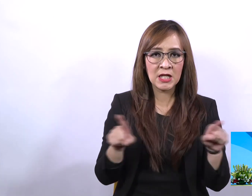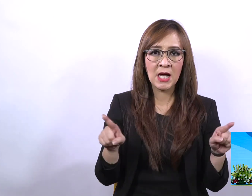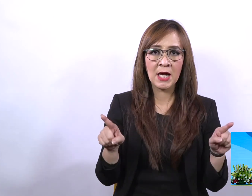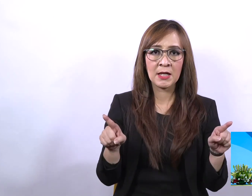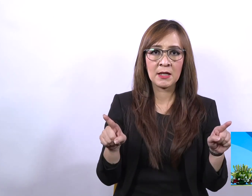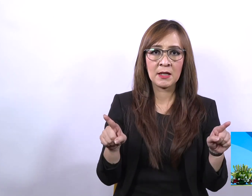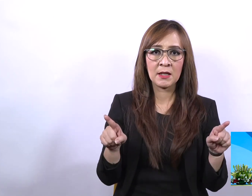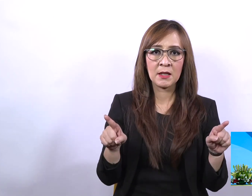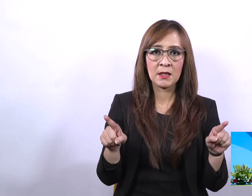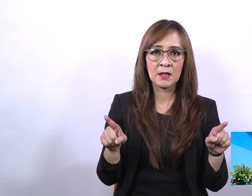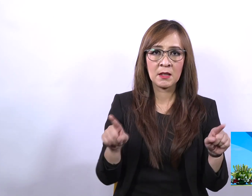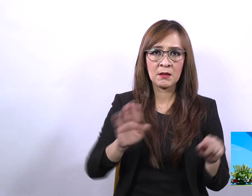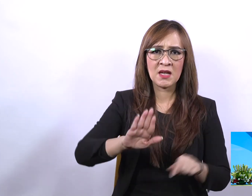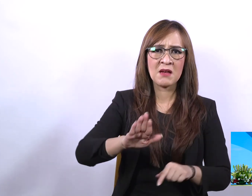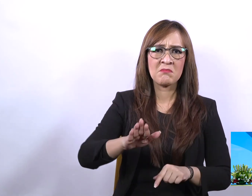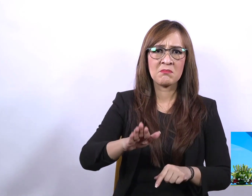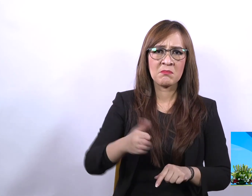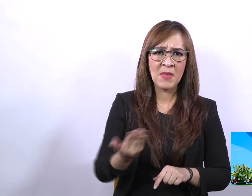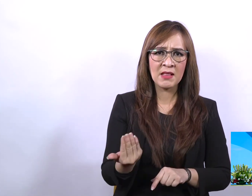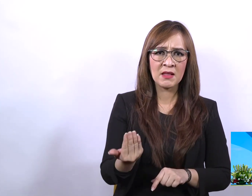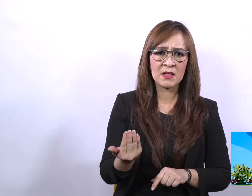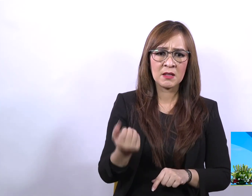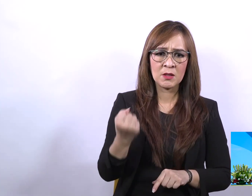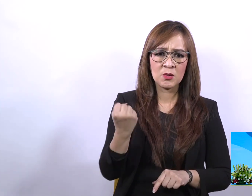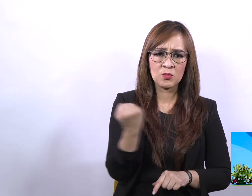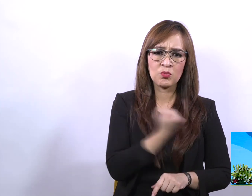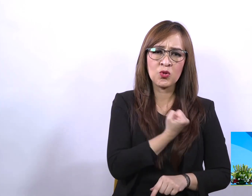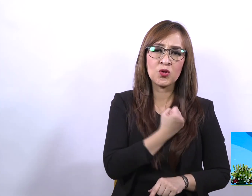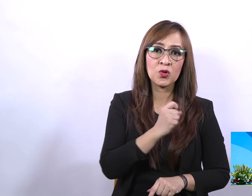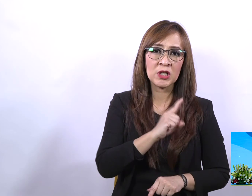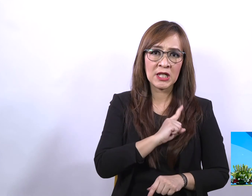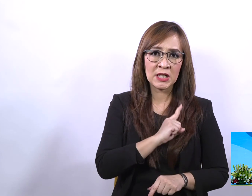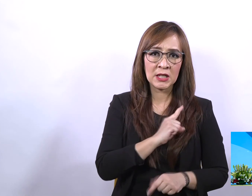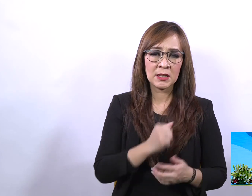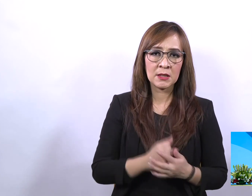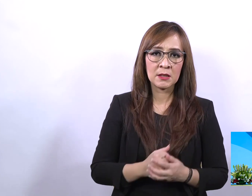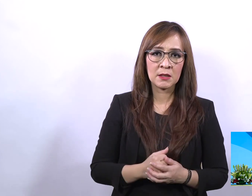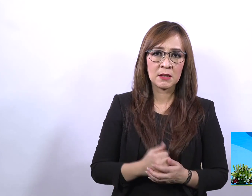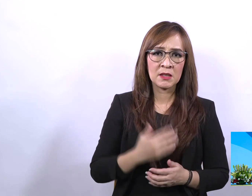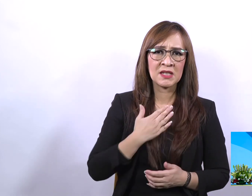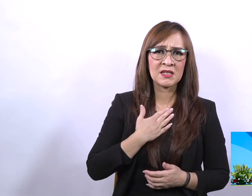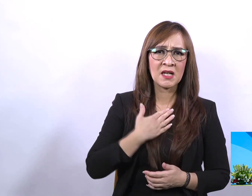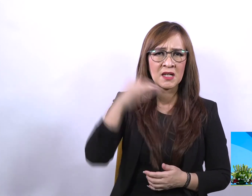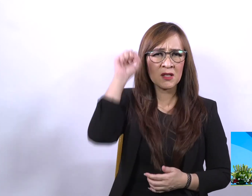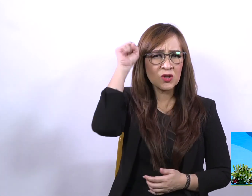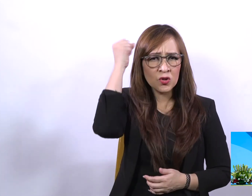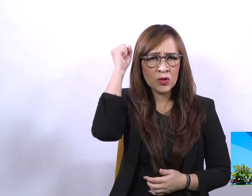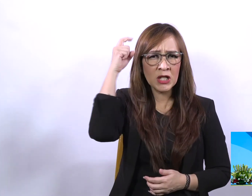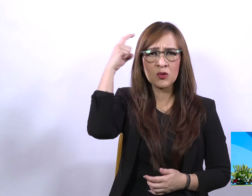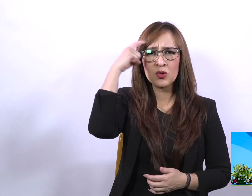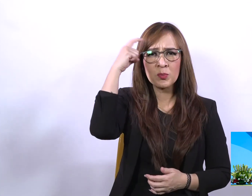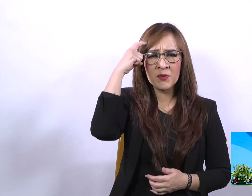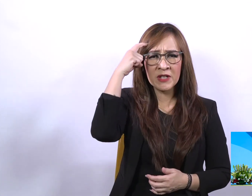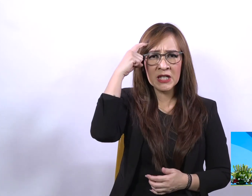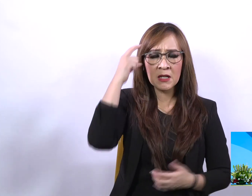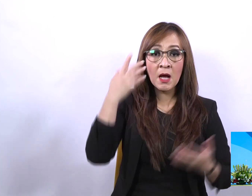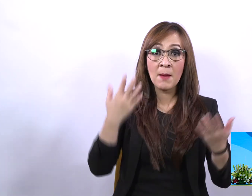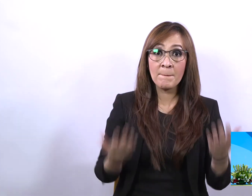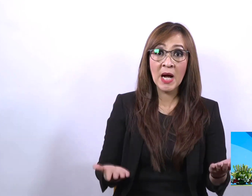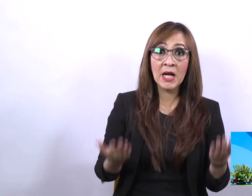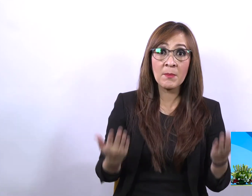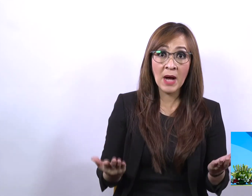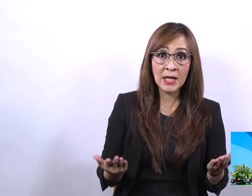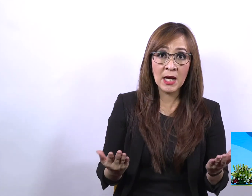e&i dermatik bunuh diri saya enggak pernah bisa berpikir bagaimana seorang hamba